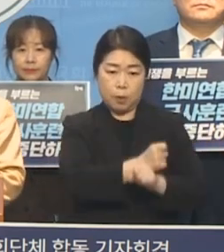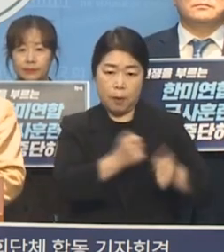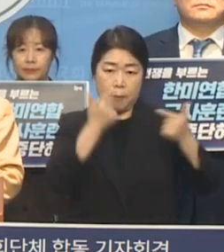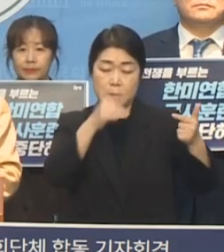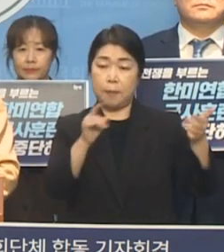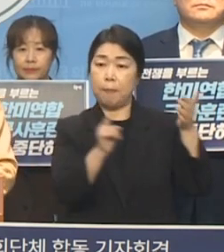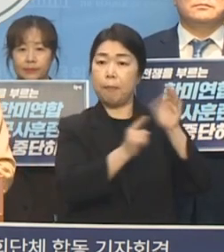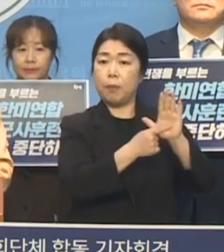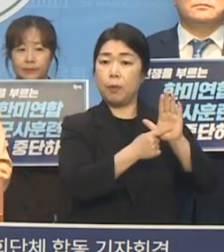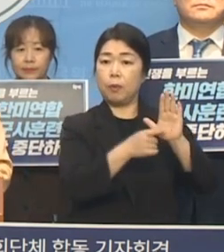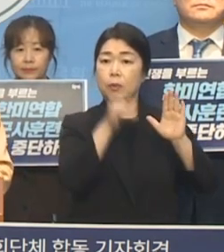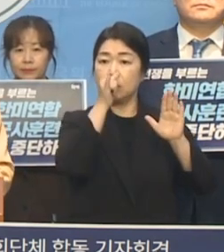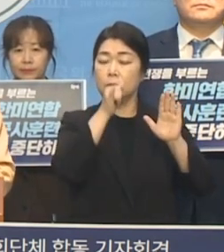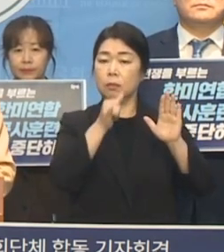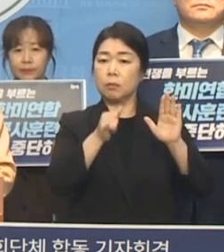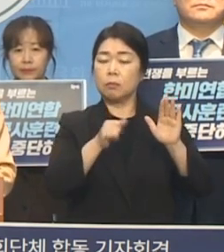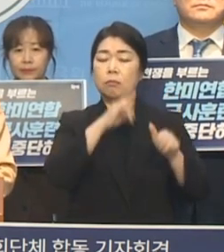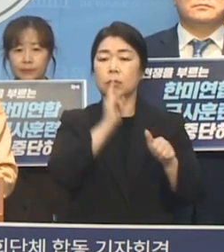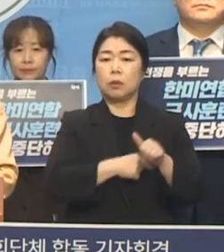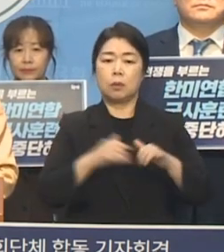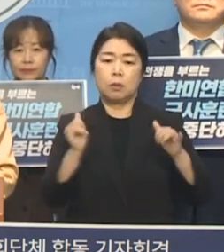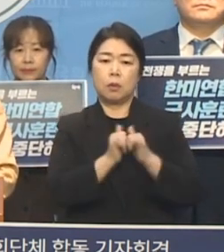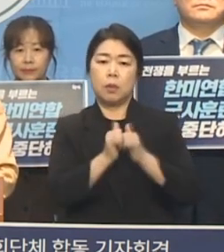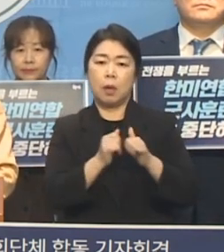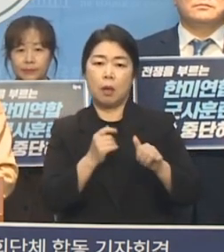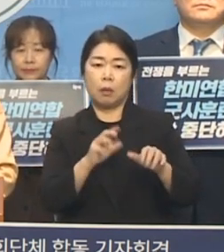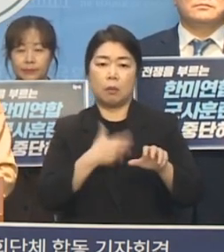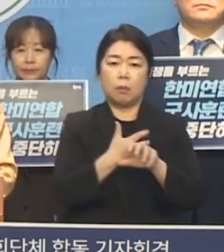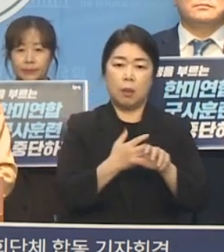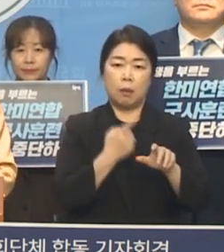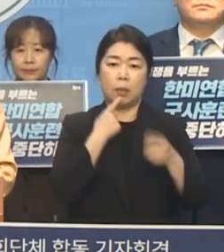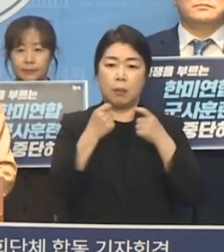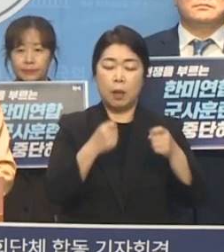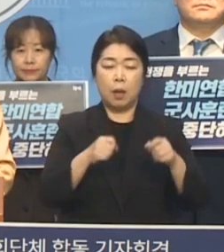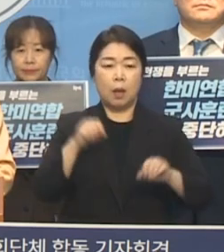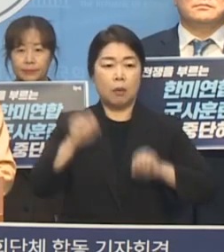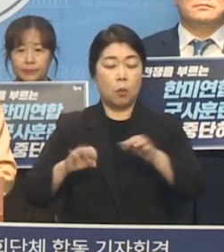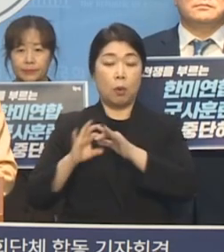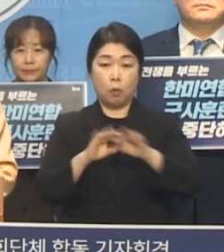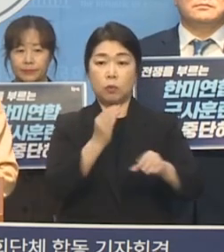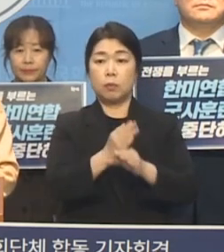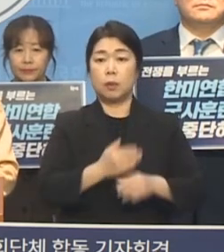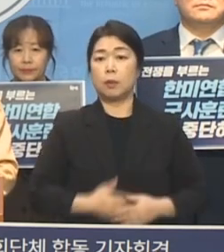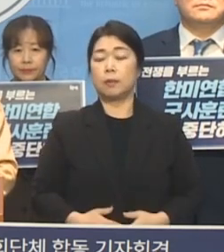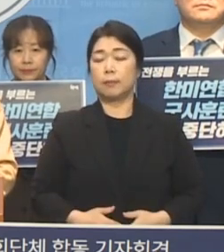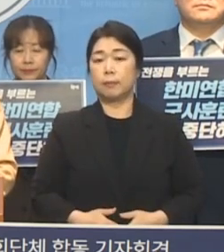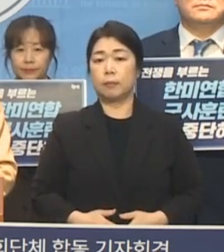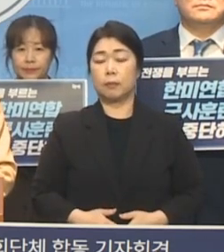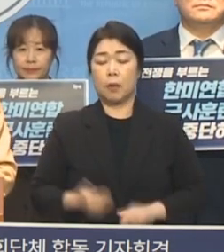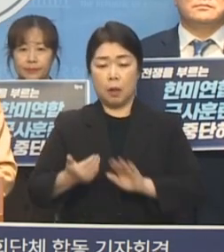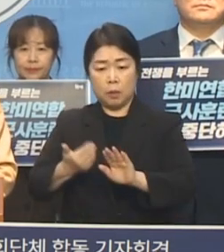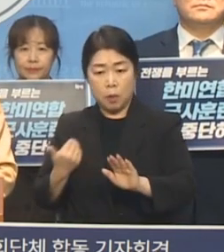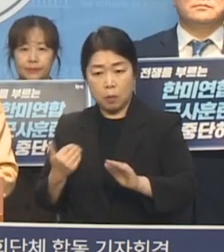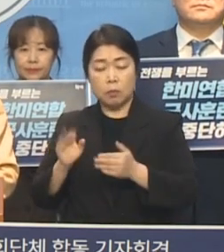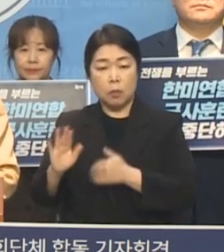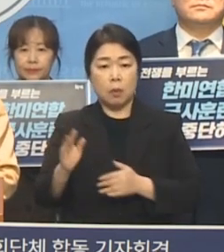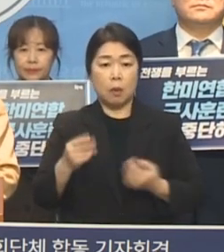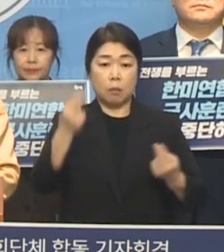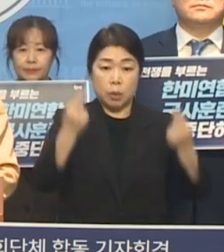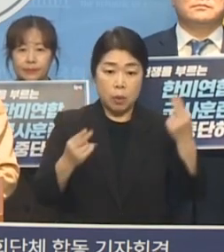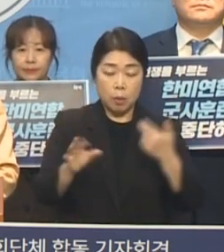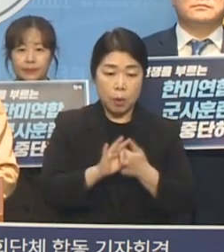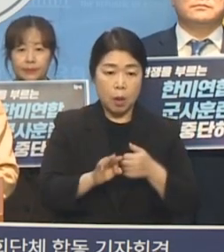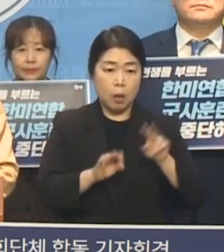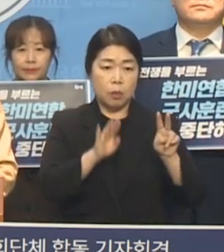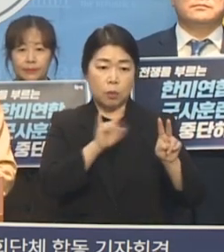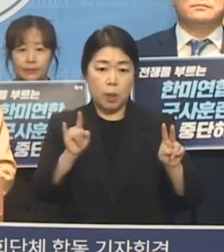명시하면서 전쟁 도발 훈련을 끊임없이 해오고 있습니다. 그 이전과 비교해도 2배 이상의